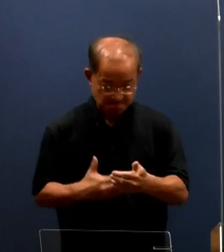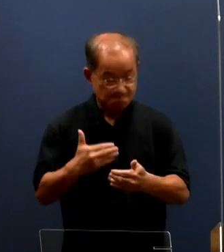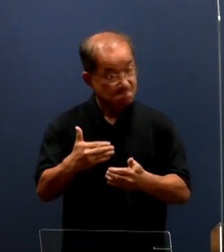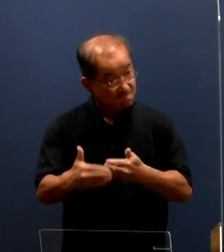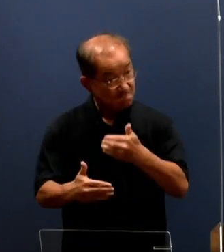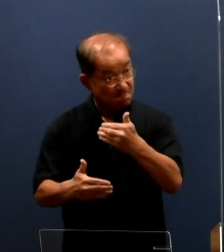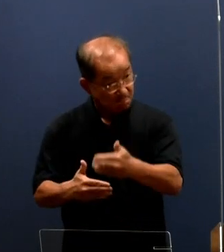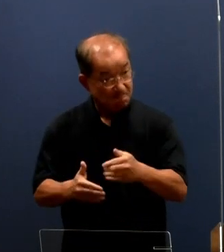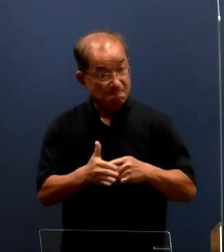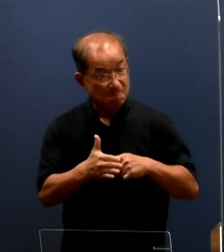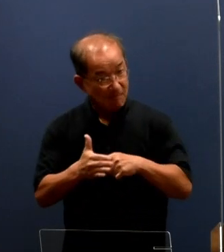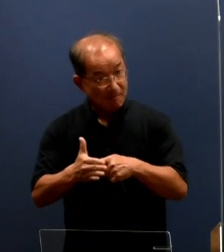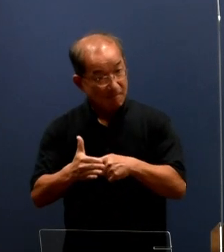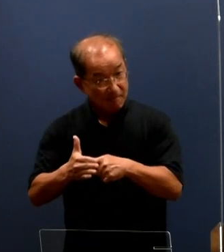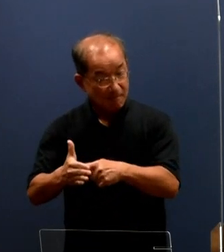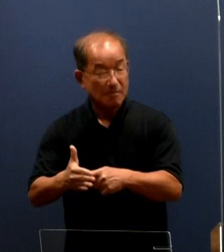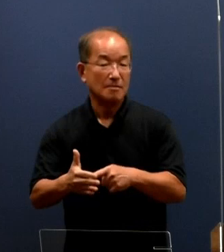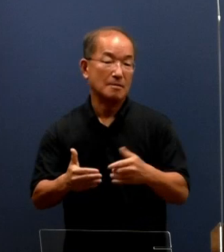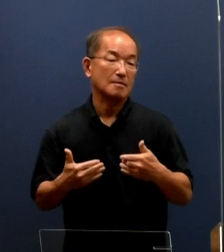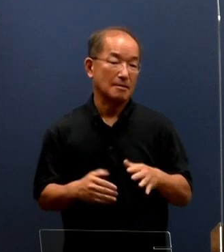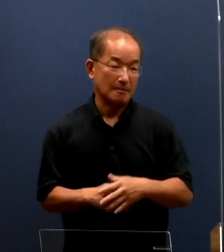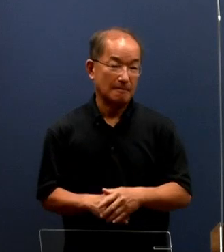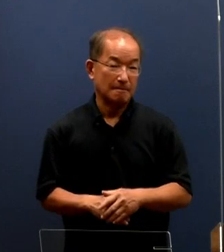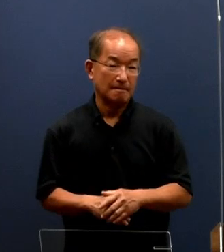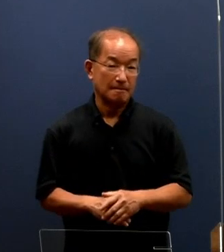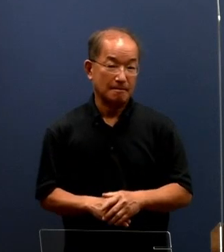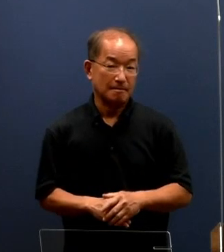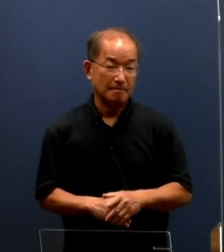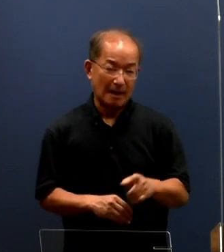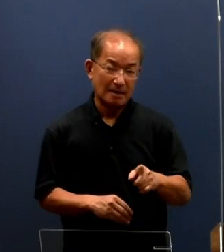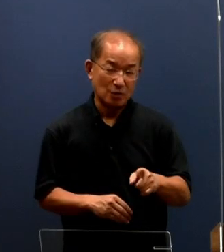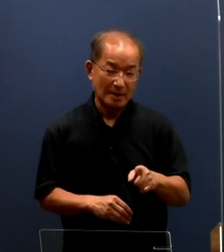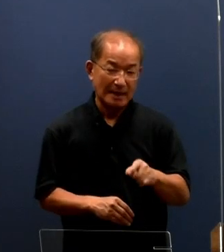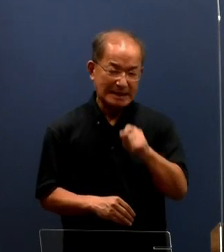ところ、まあ、正直はっきり申し上げると、大体いいことしか書いてないので、